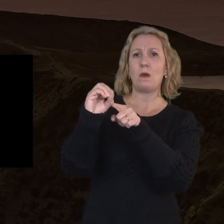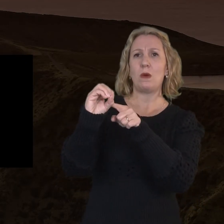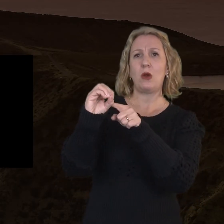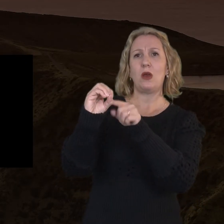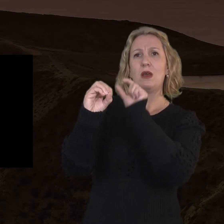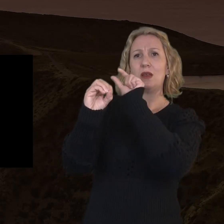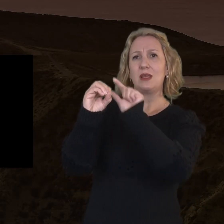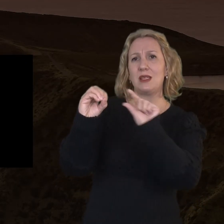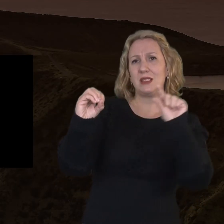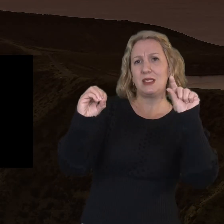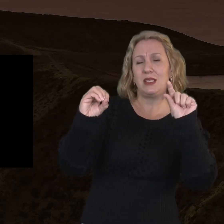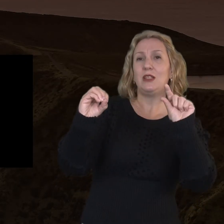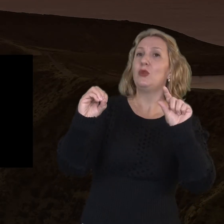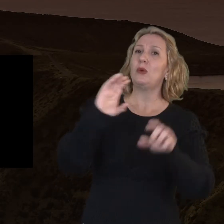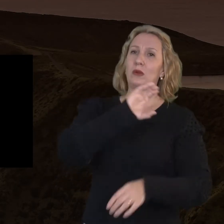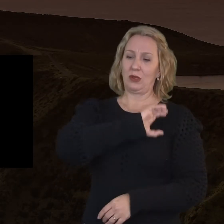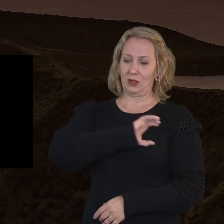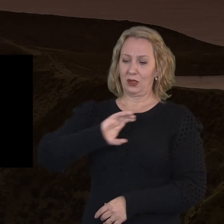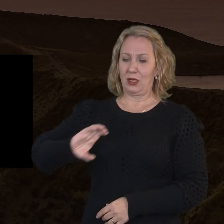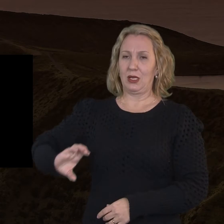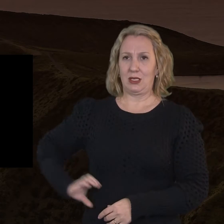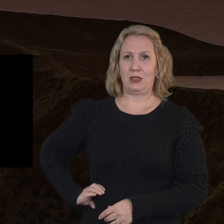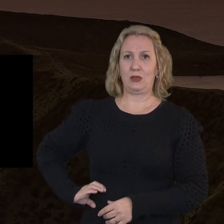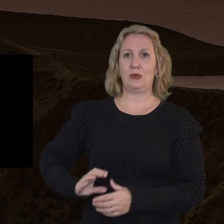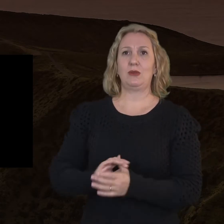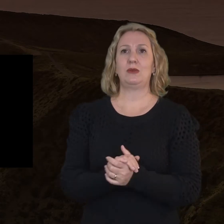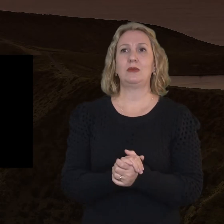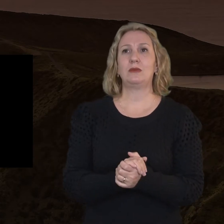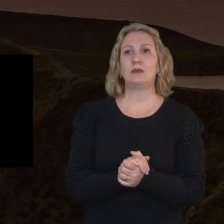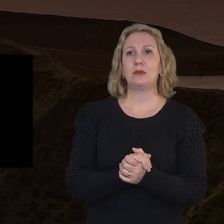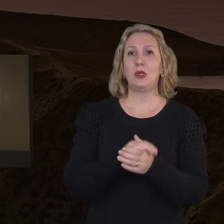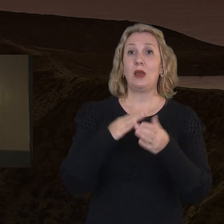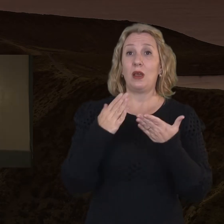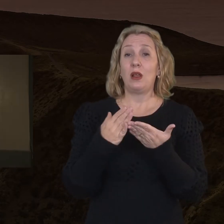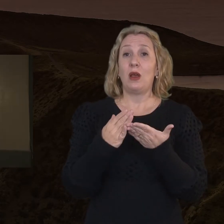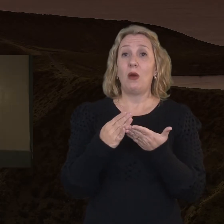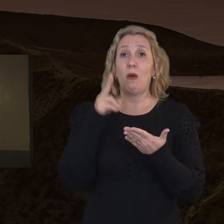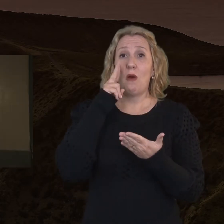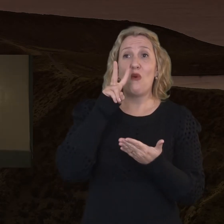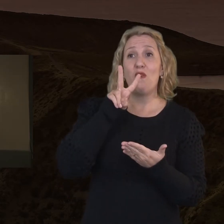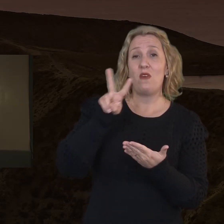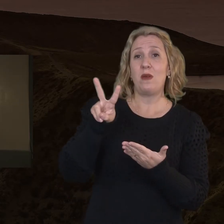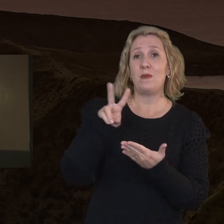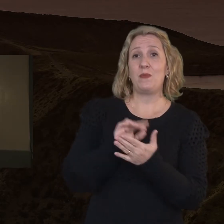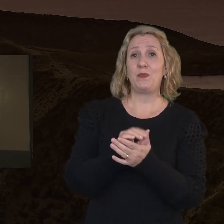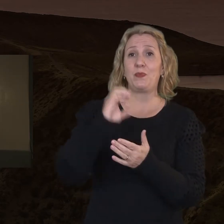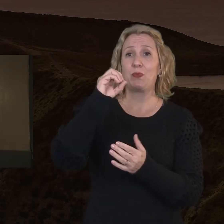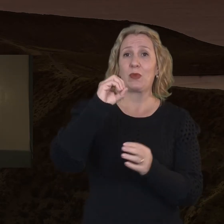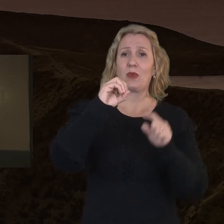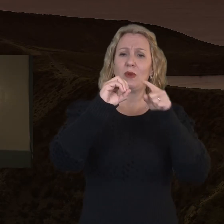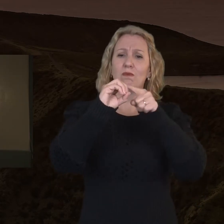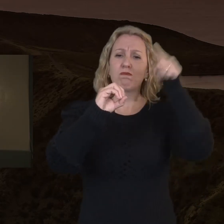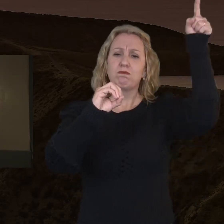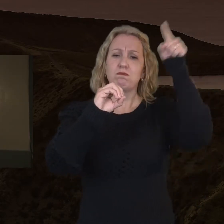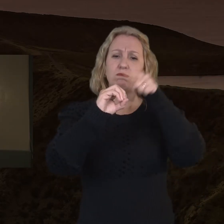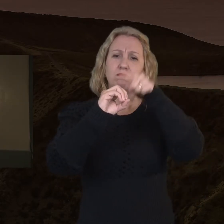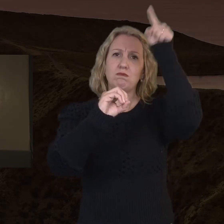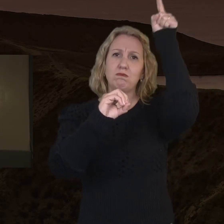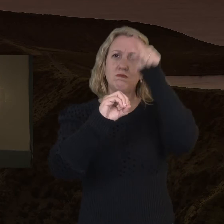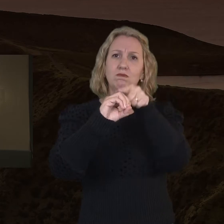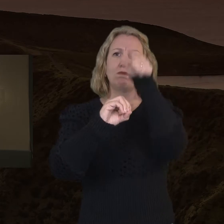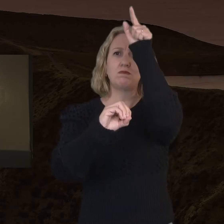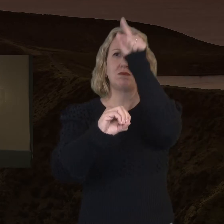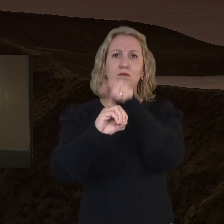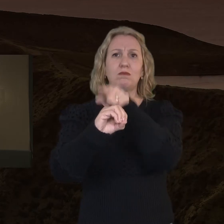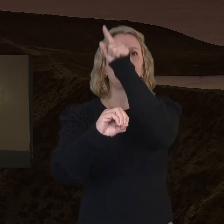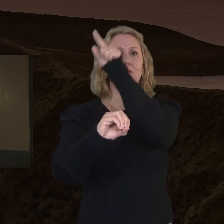então todas as coisas aqui seja na circunferência cristo é circunferência e cristo é o centro e